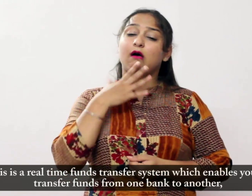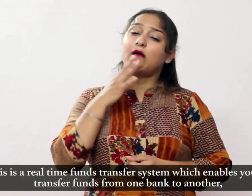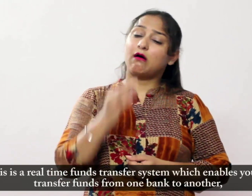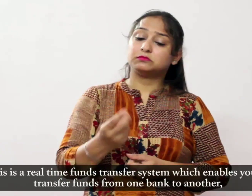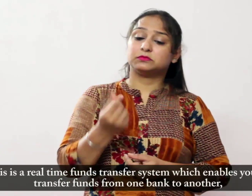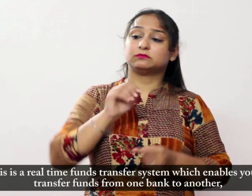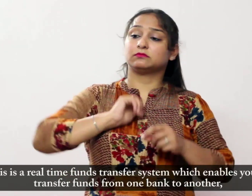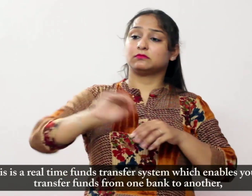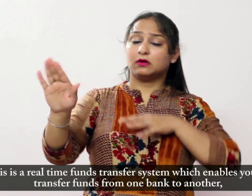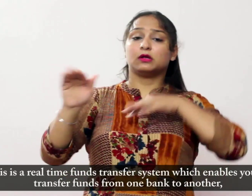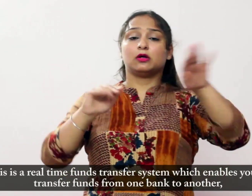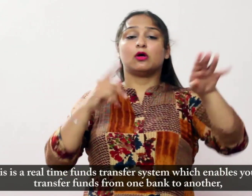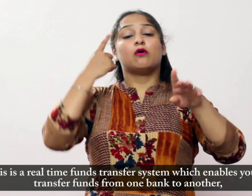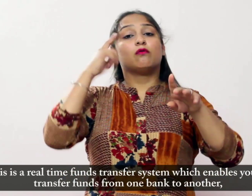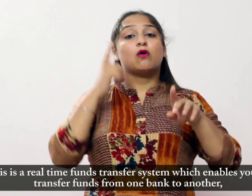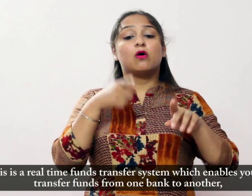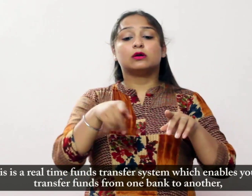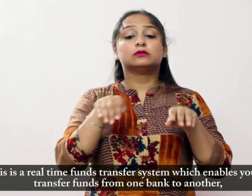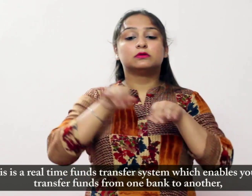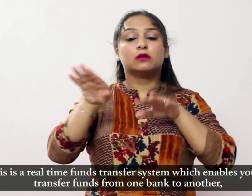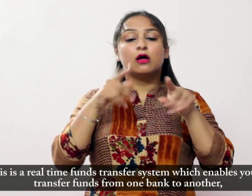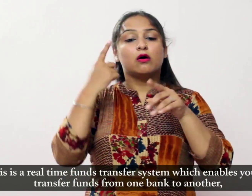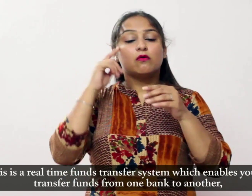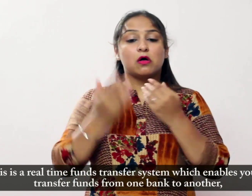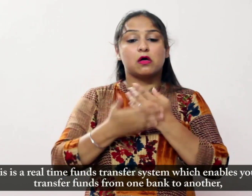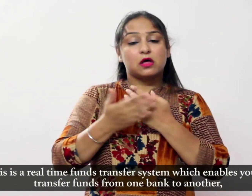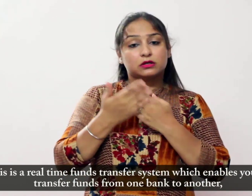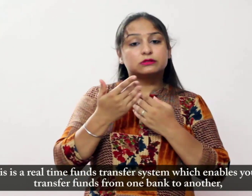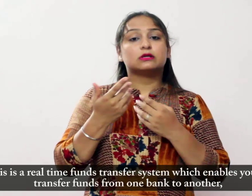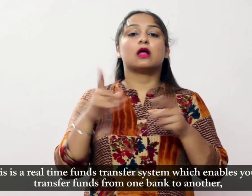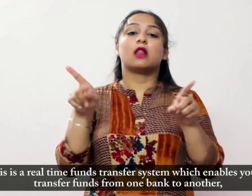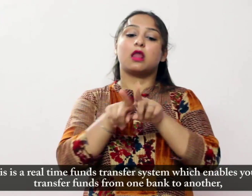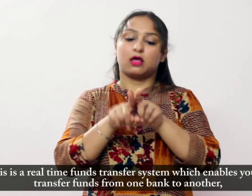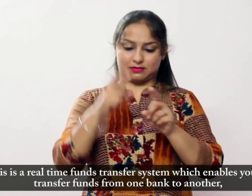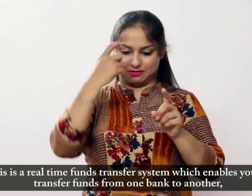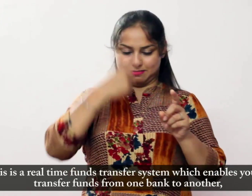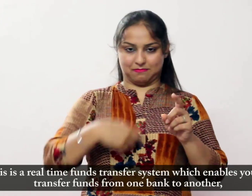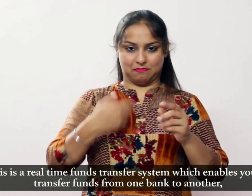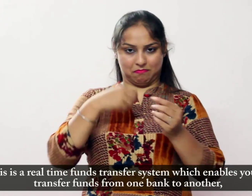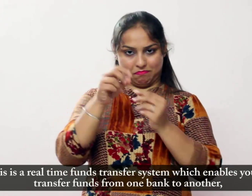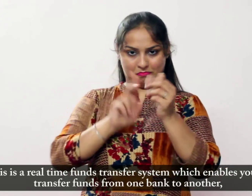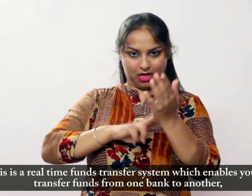यह रियल टाइम फंड ट्रांसफर सिस्टम है जो आपको एक बैंक से दूसरे बैंक में फंड